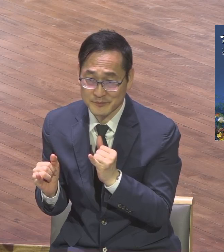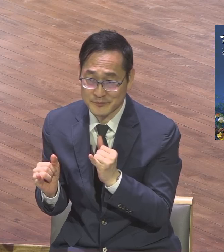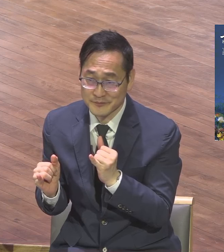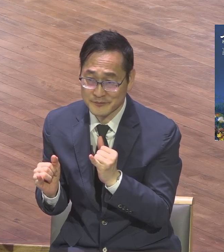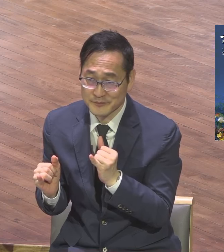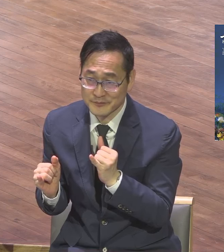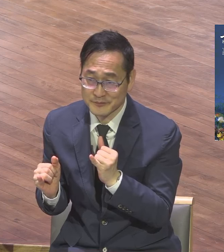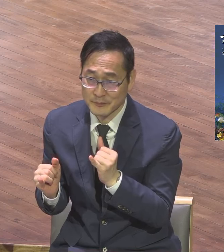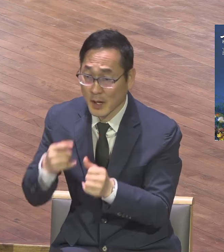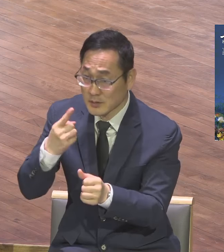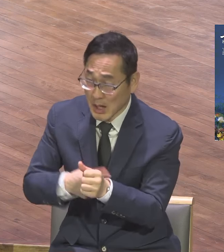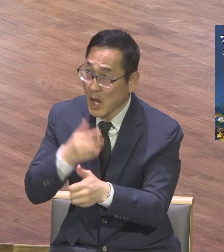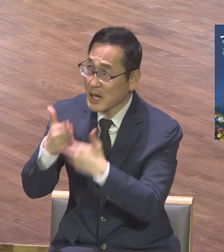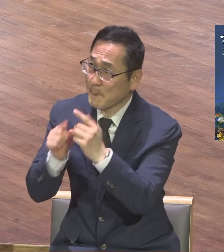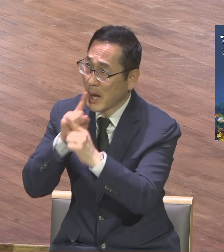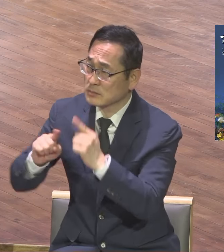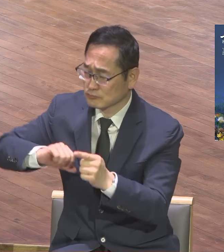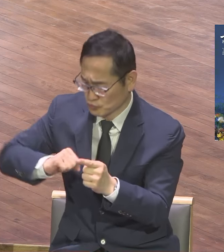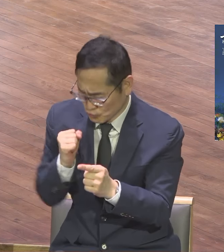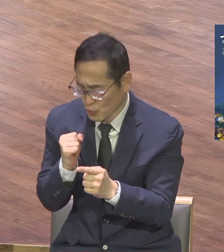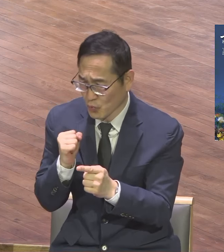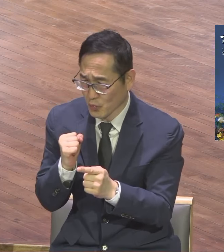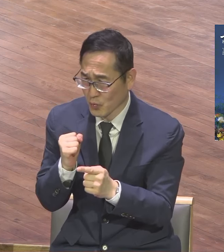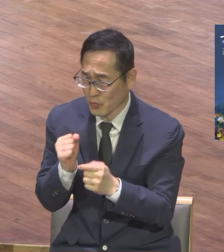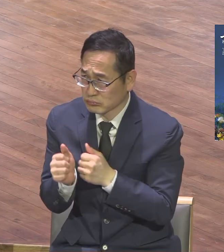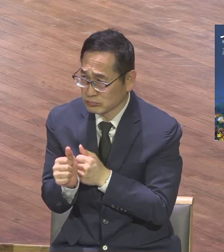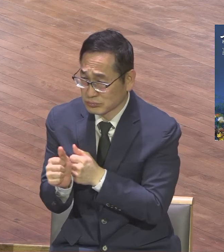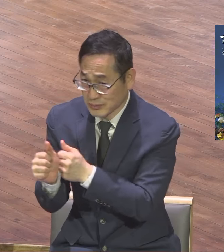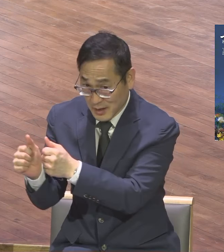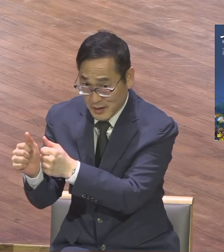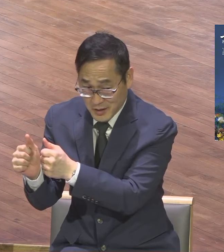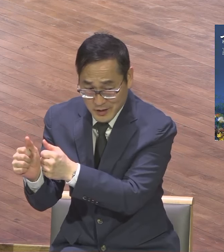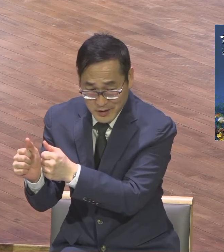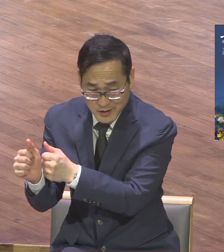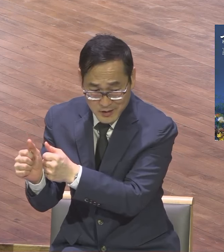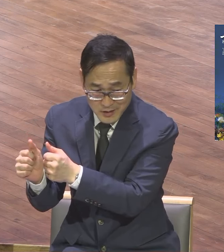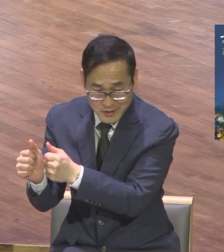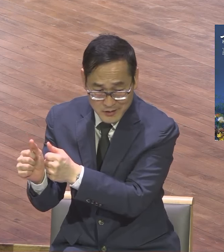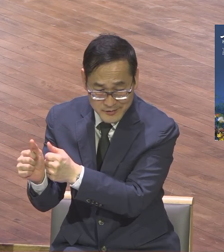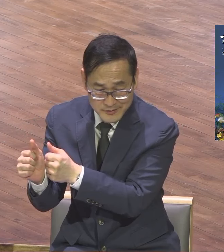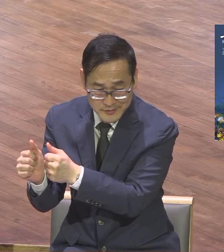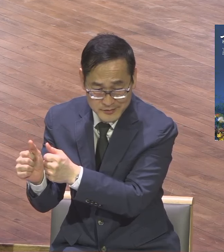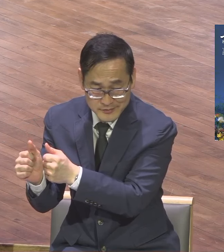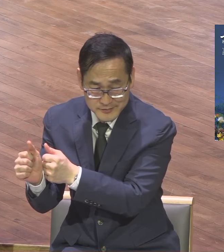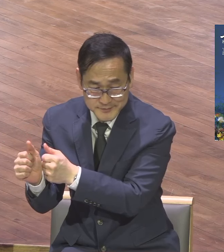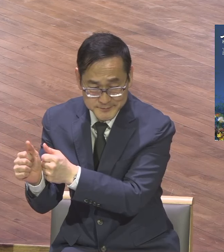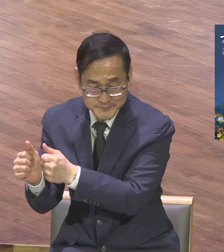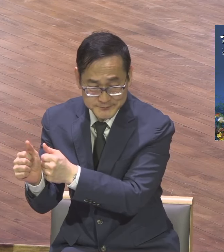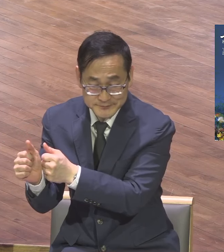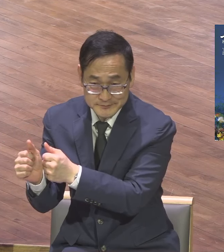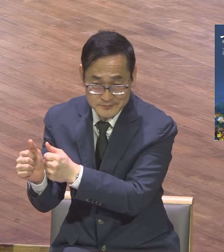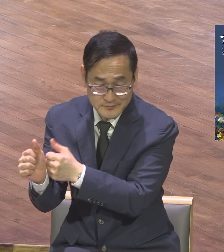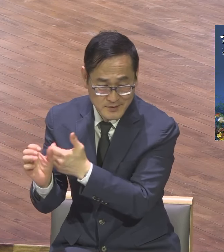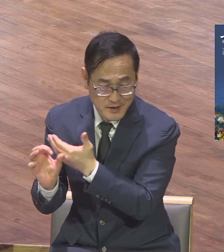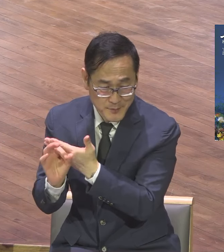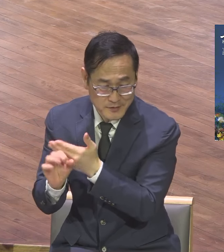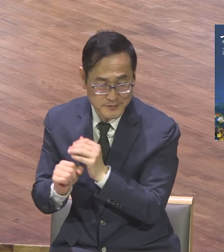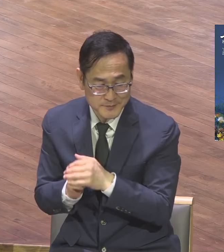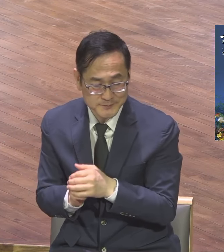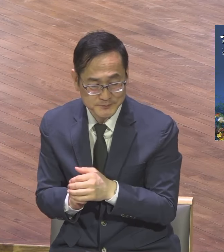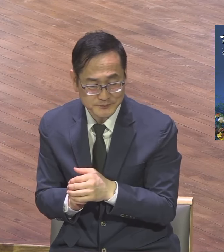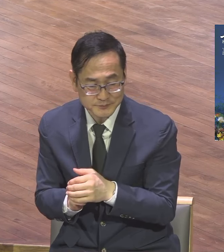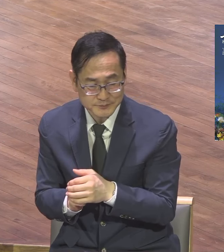지키는 것, 여기에 대해서 이거 듣게 되면 율법적으로 접근해요. 바리새인